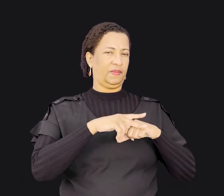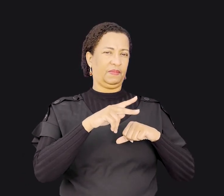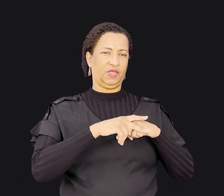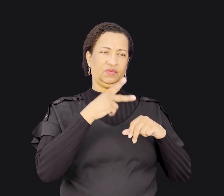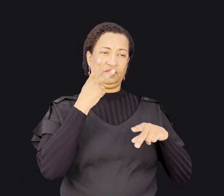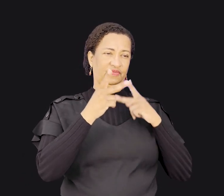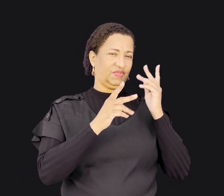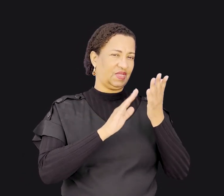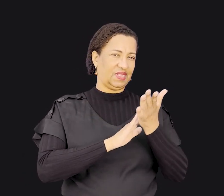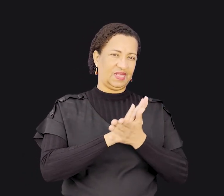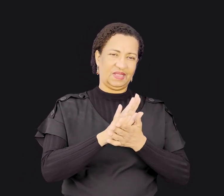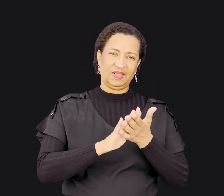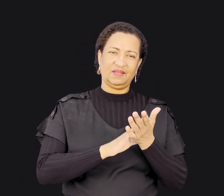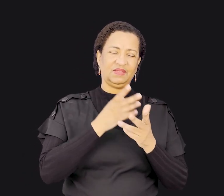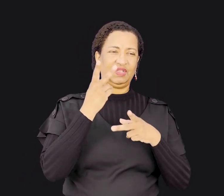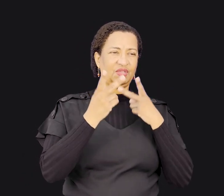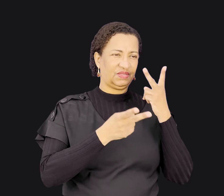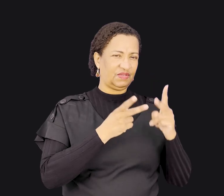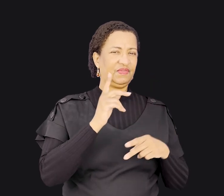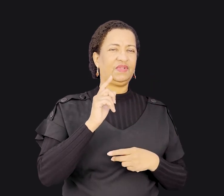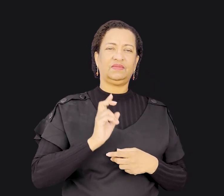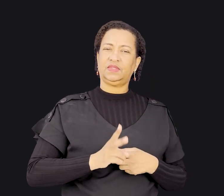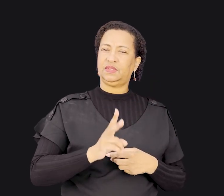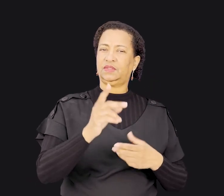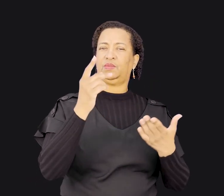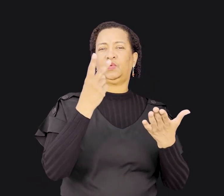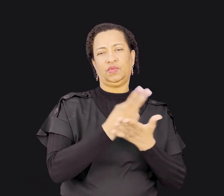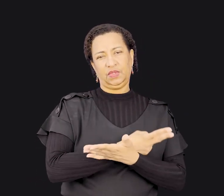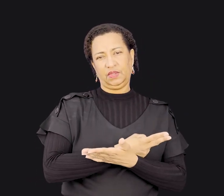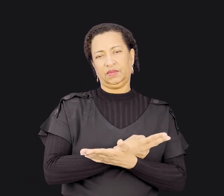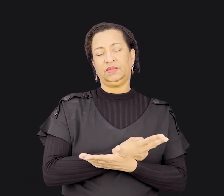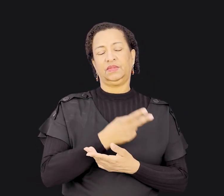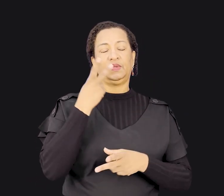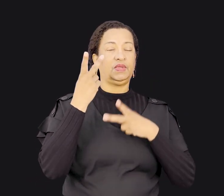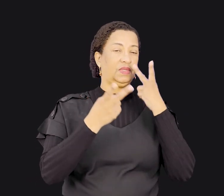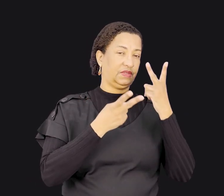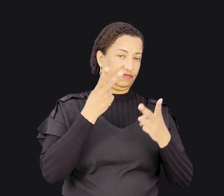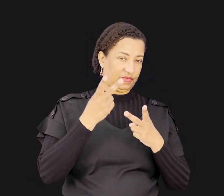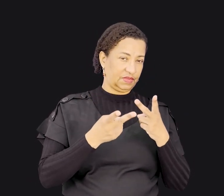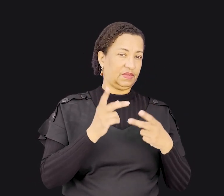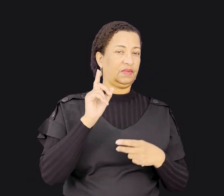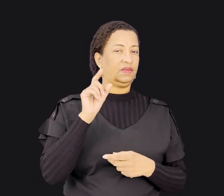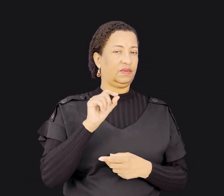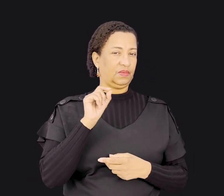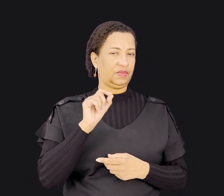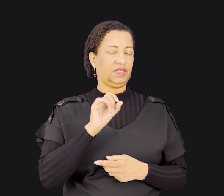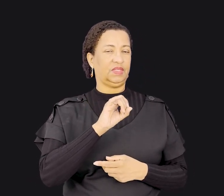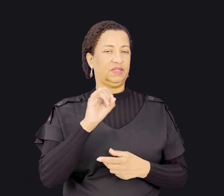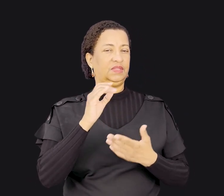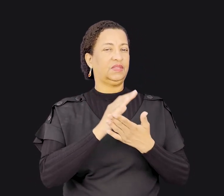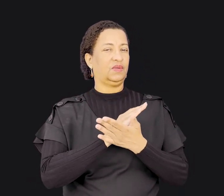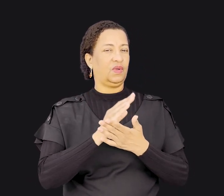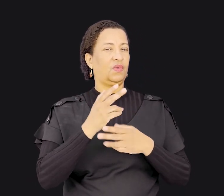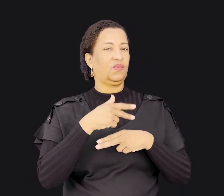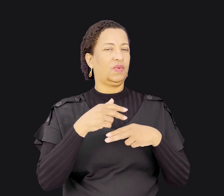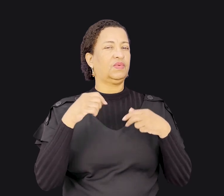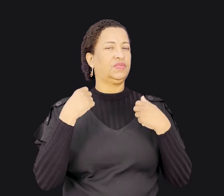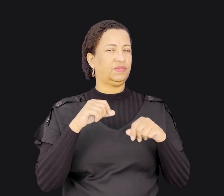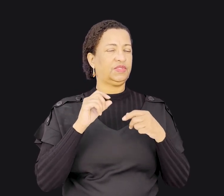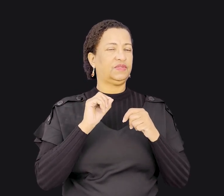garantindo nada, nem está dizendo que isso sempre funciona. O que ele está dizendo é que, se alguma coisa tiver que funcionar,